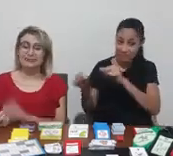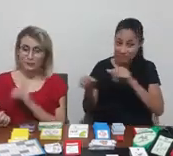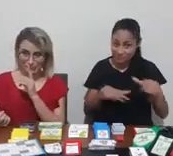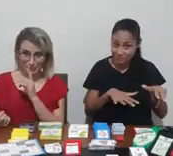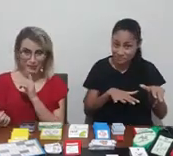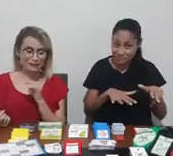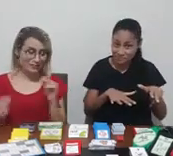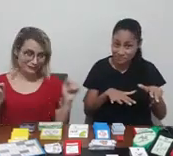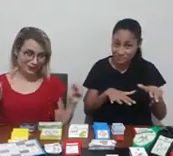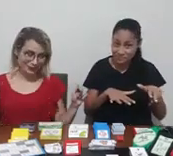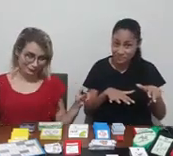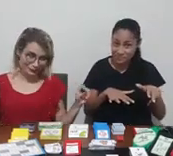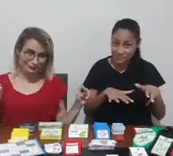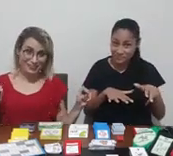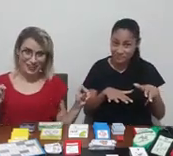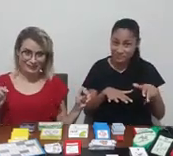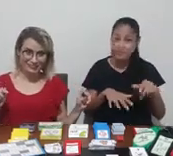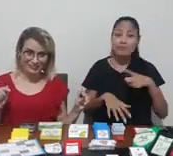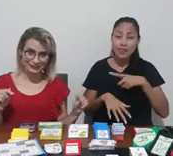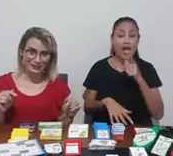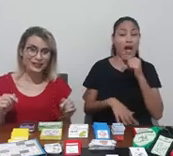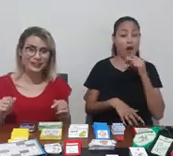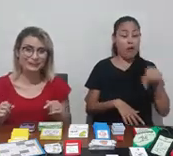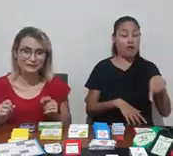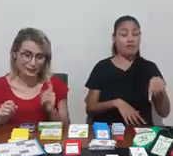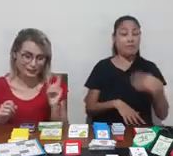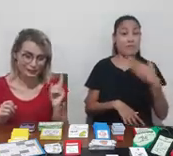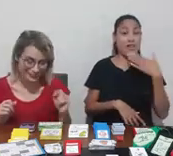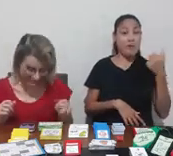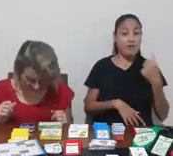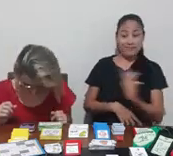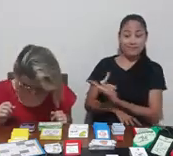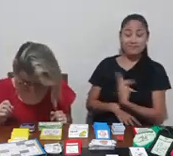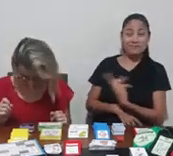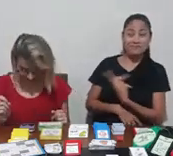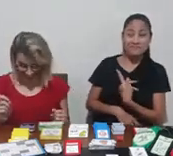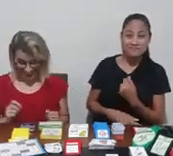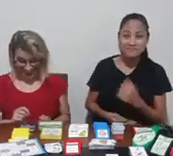Na próxima semana a gente vai estar com um copo de água aqui, viu? Para as duas.